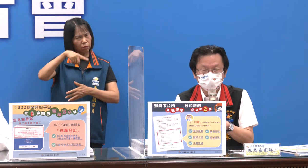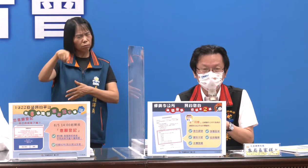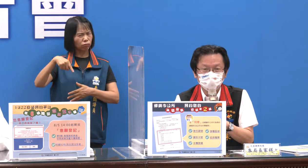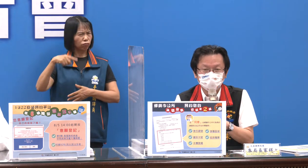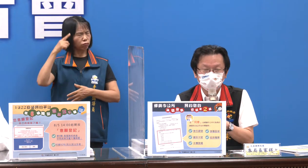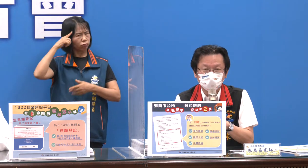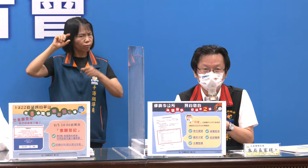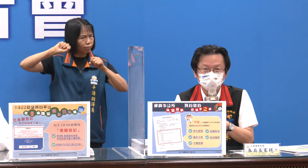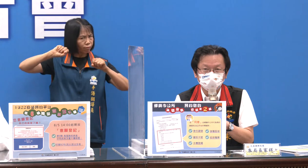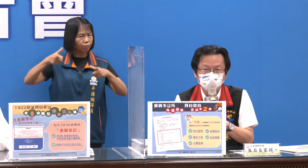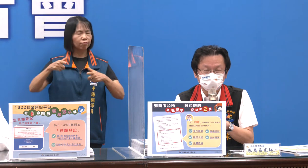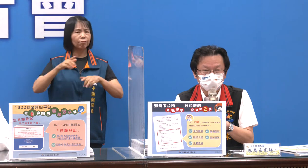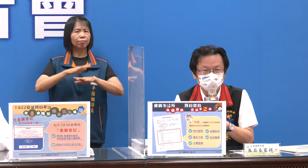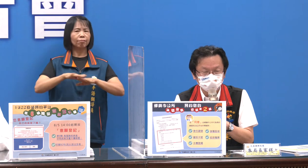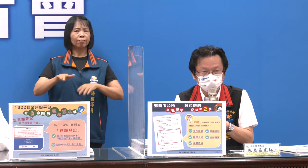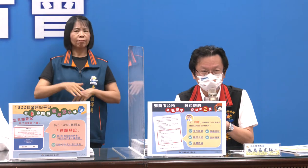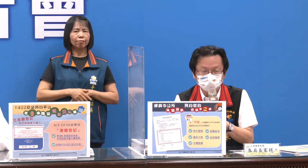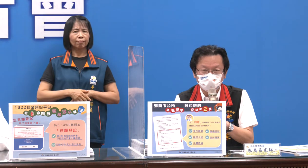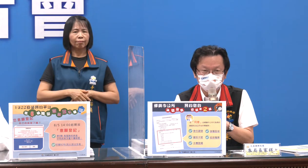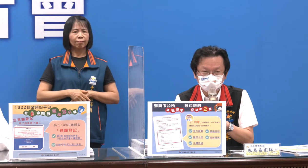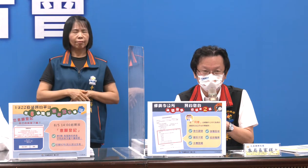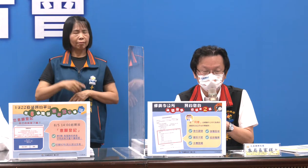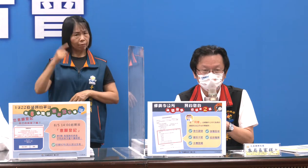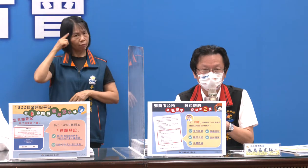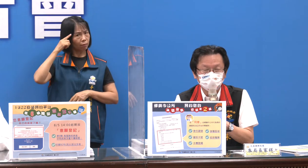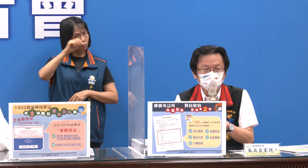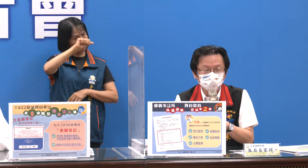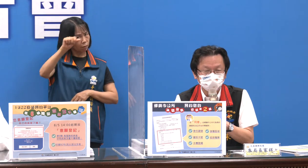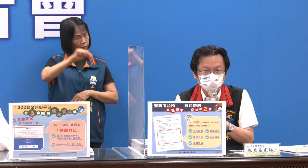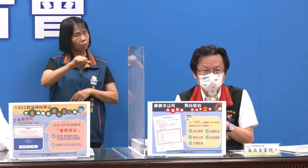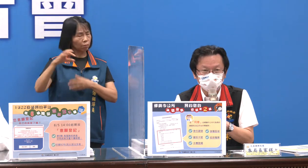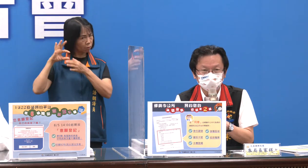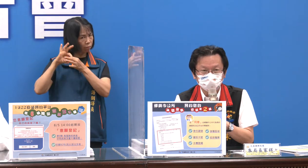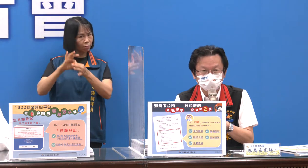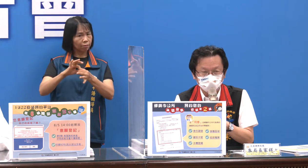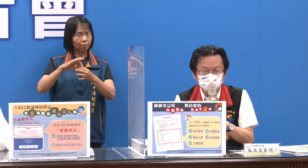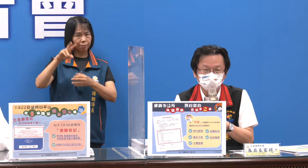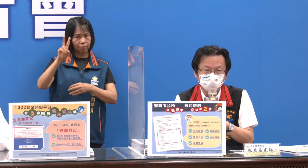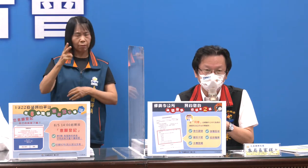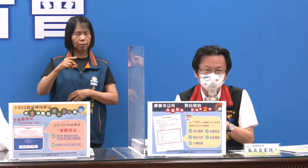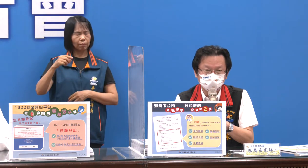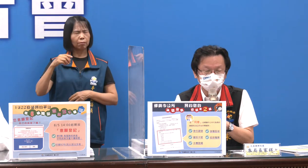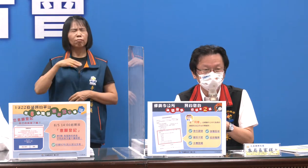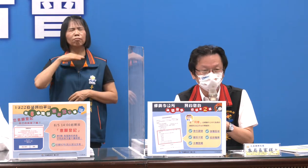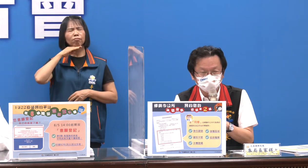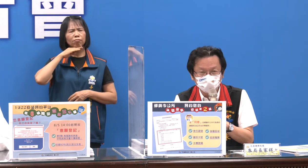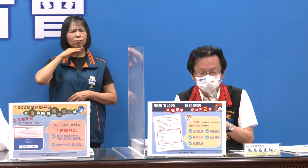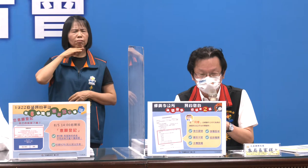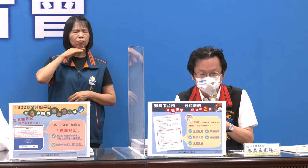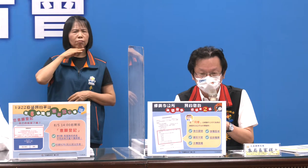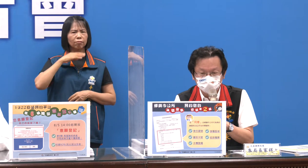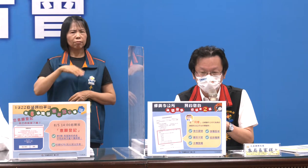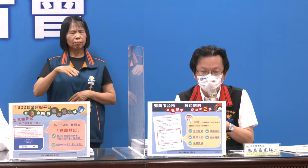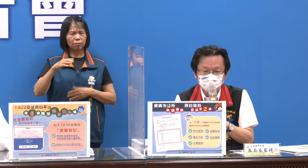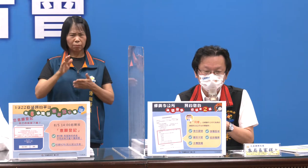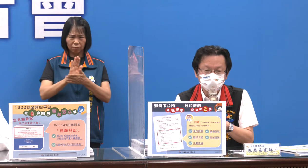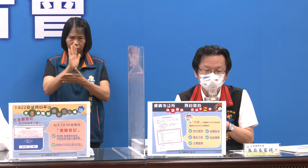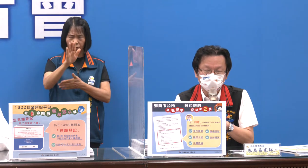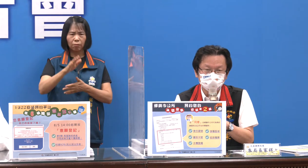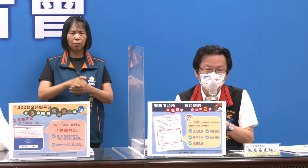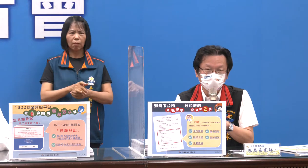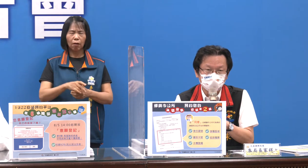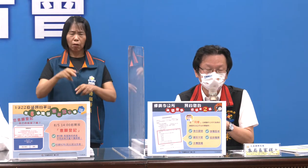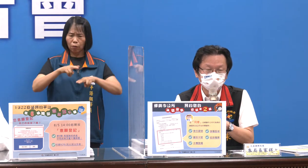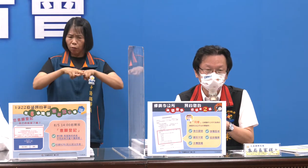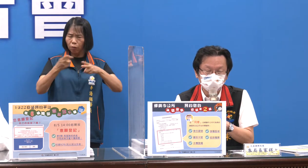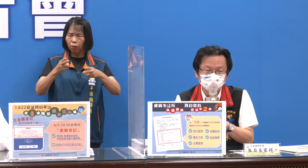看法，那他可能持续想打 AZ， 或是呢他想要等待是不是有混打的可能。因此